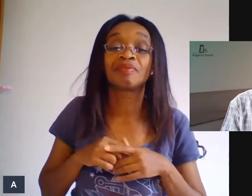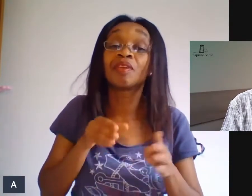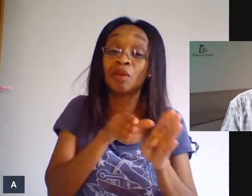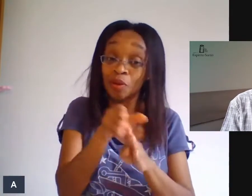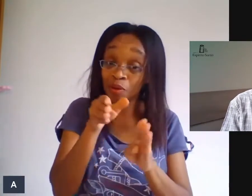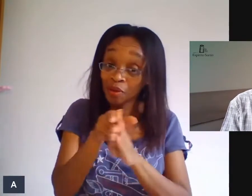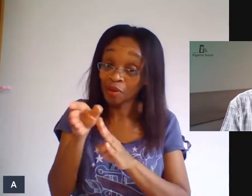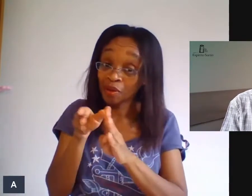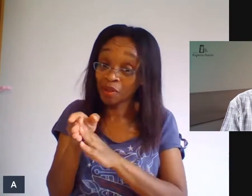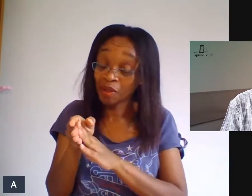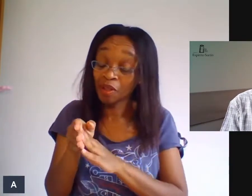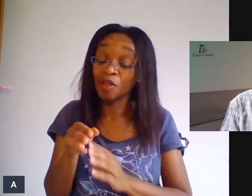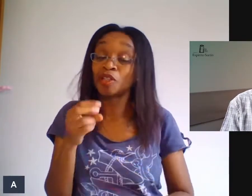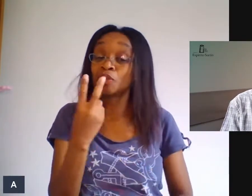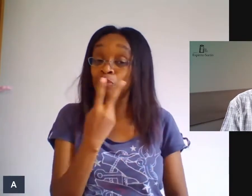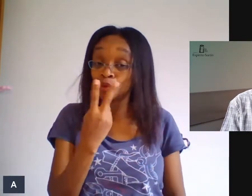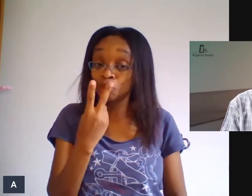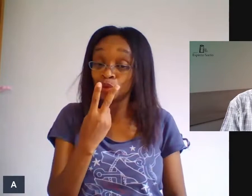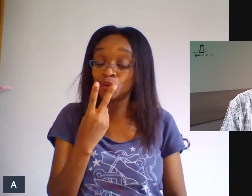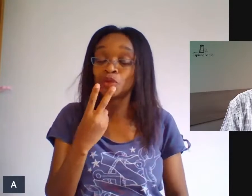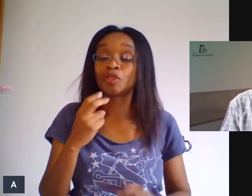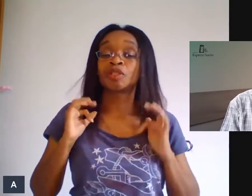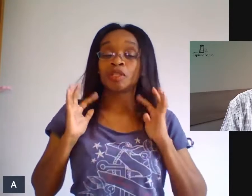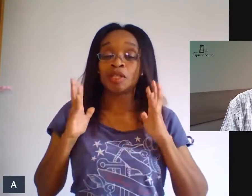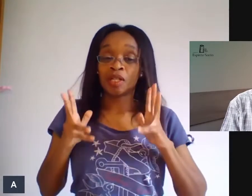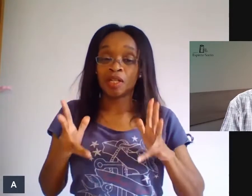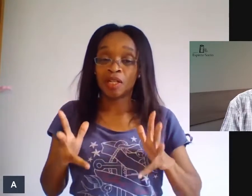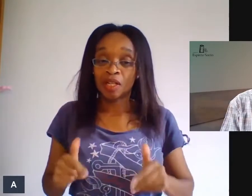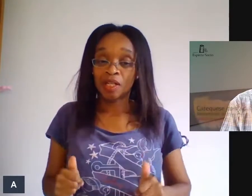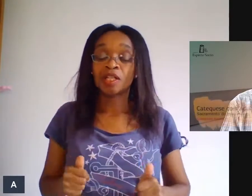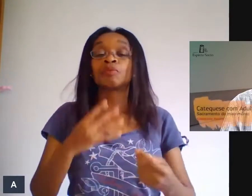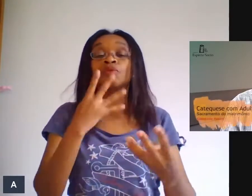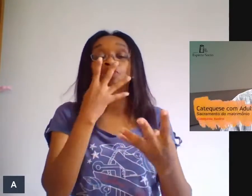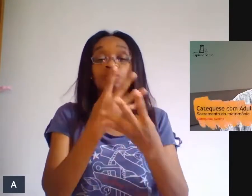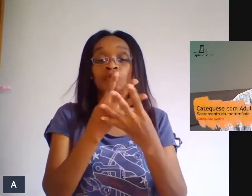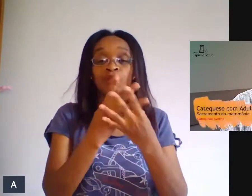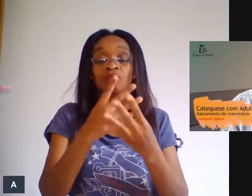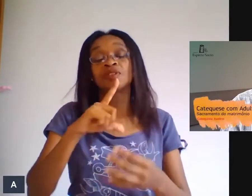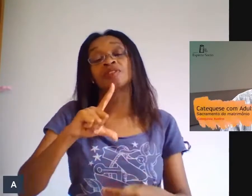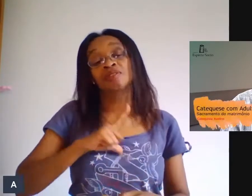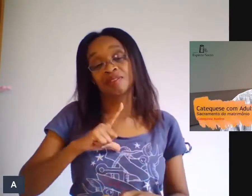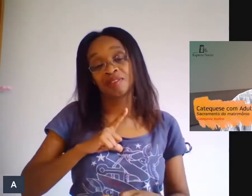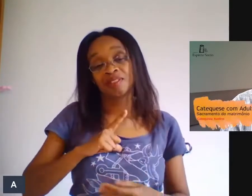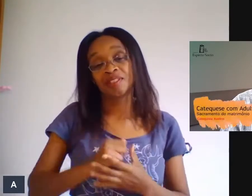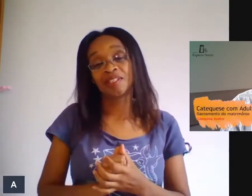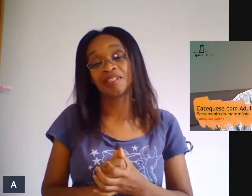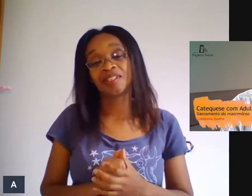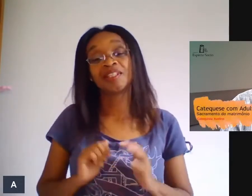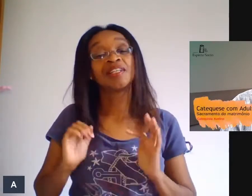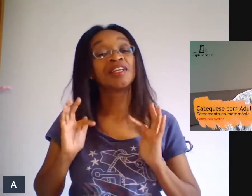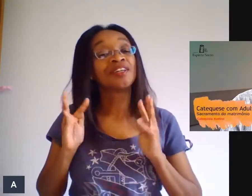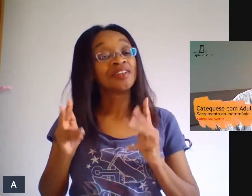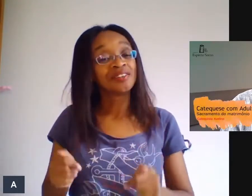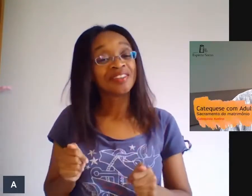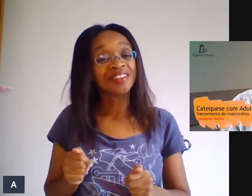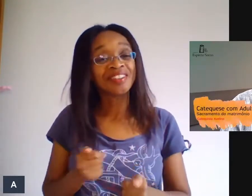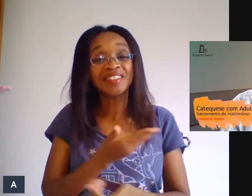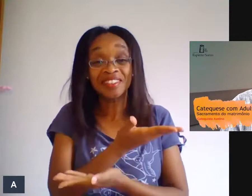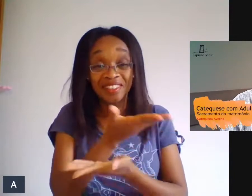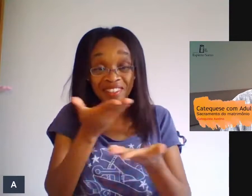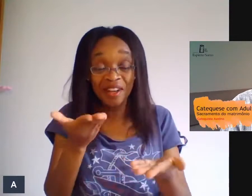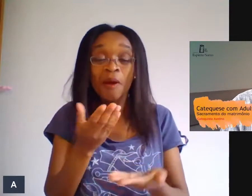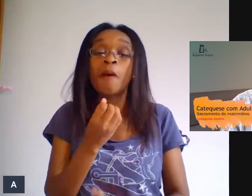os noivos devem estar em estado de graça, eu encerro essa nossa conversa de hoje, desejando a todos